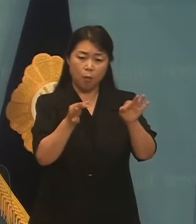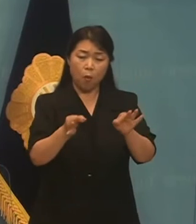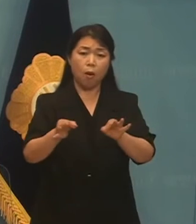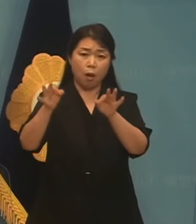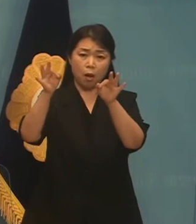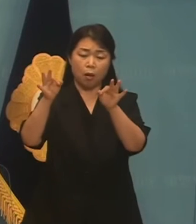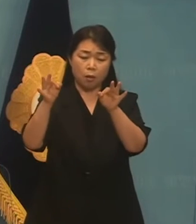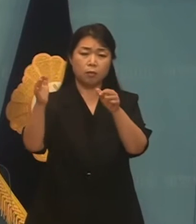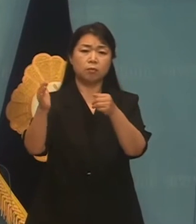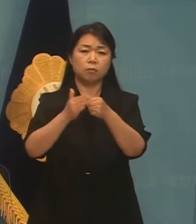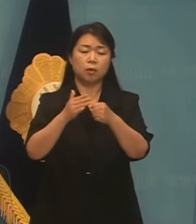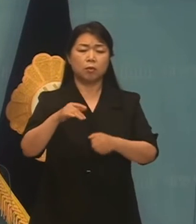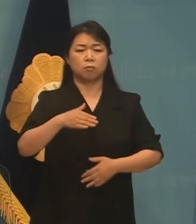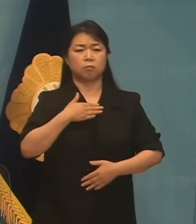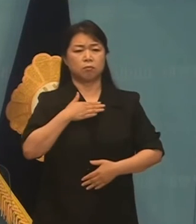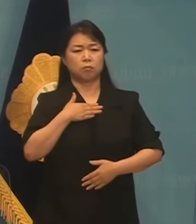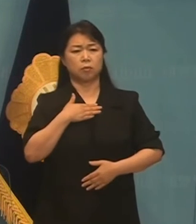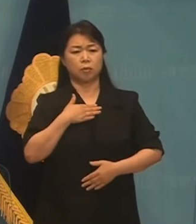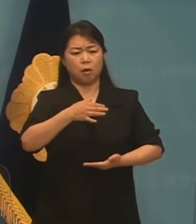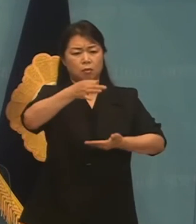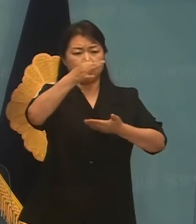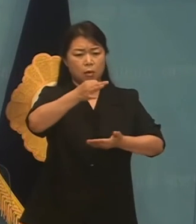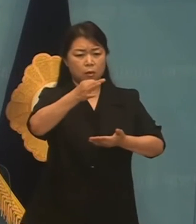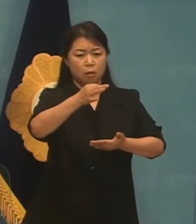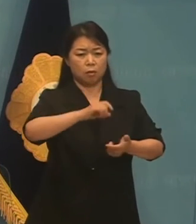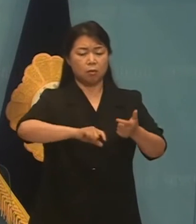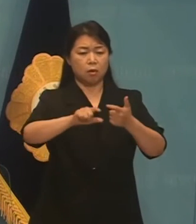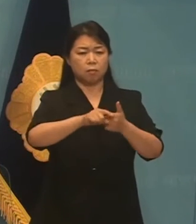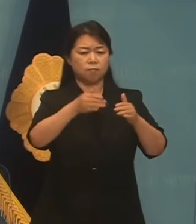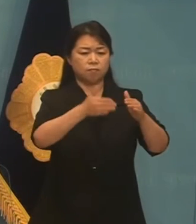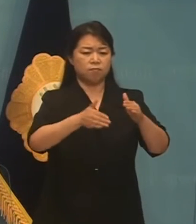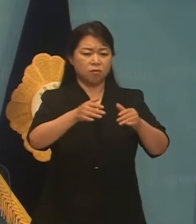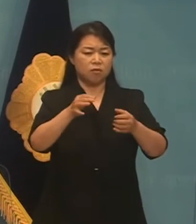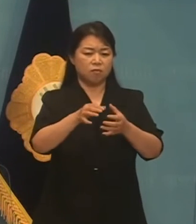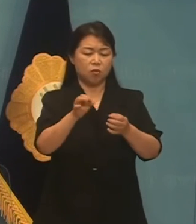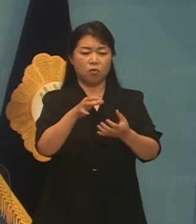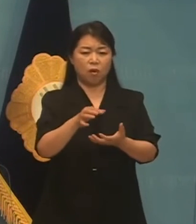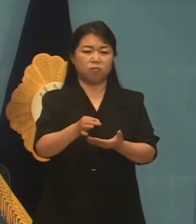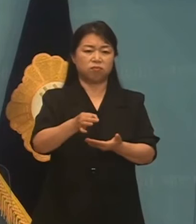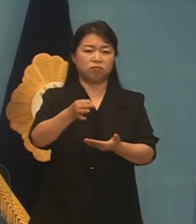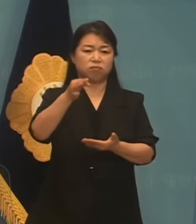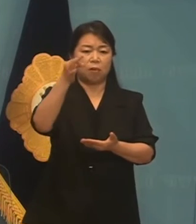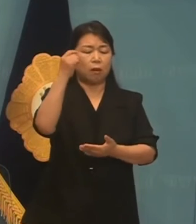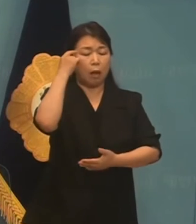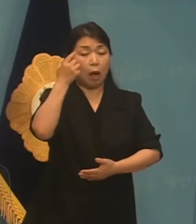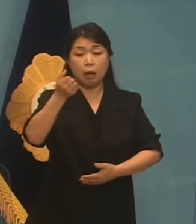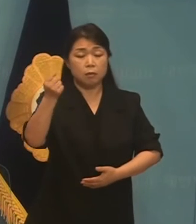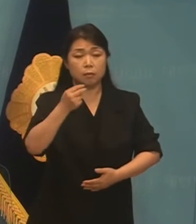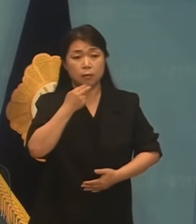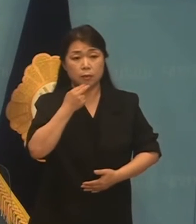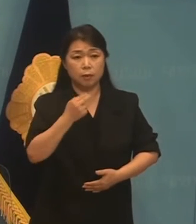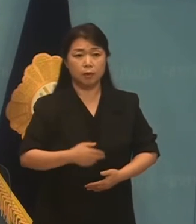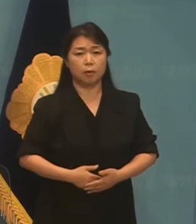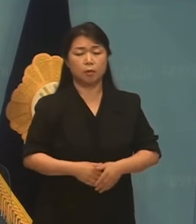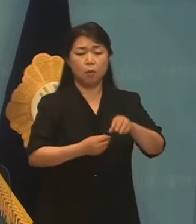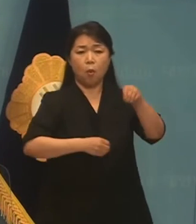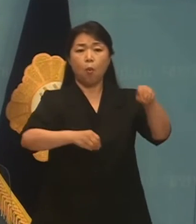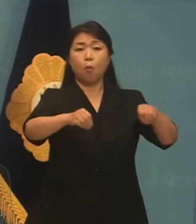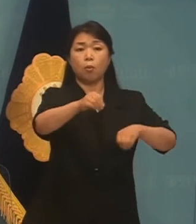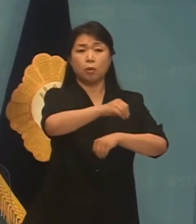해서 자신의 재산이 증식되었다 생각하는 사람은 없습니다.